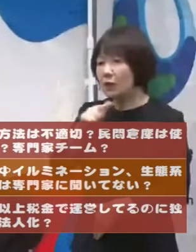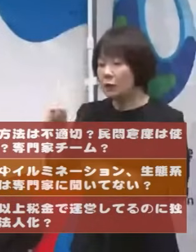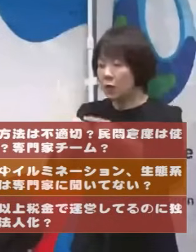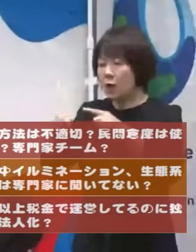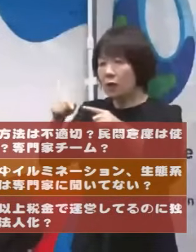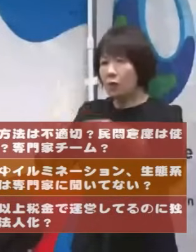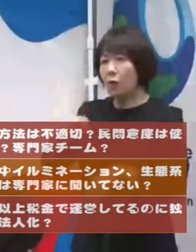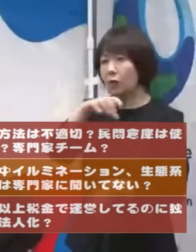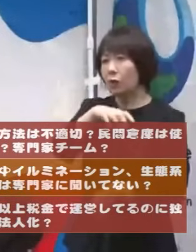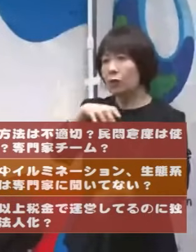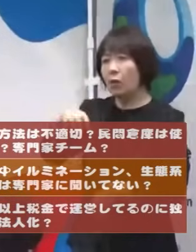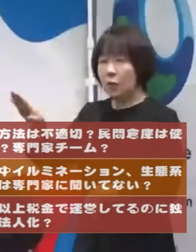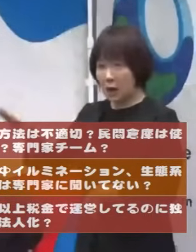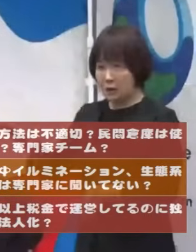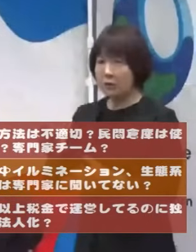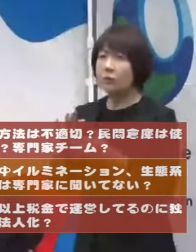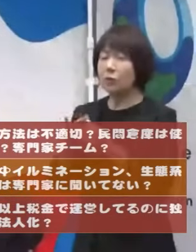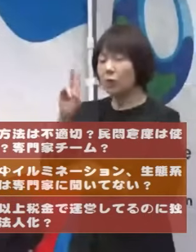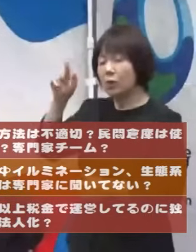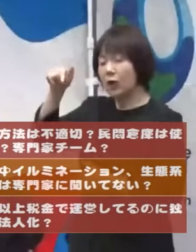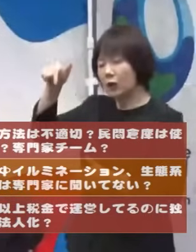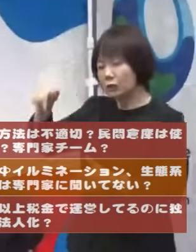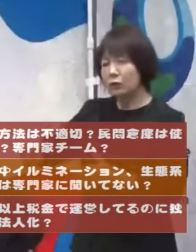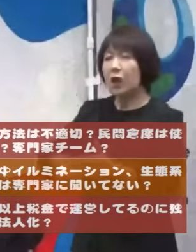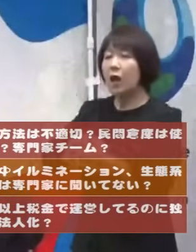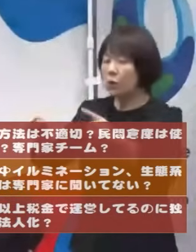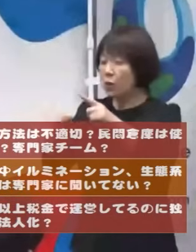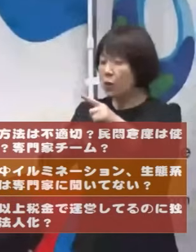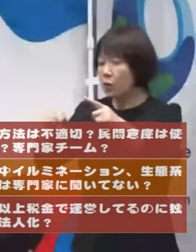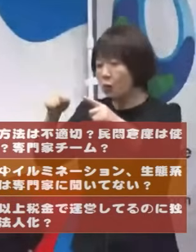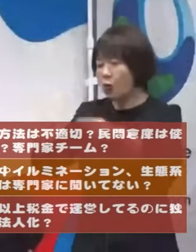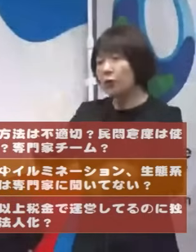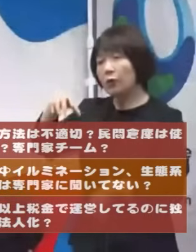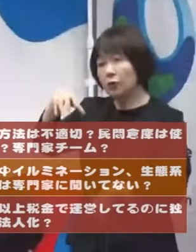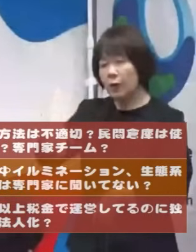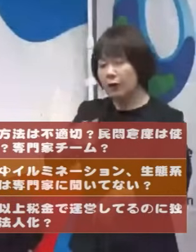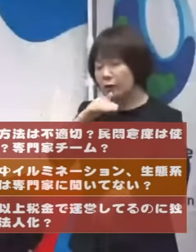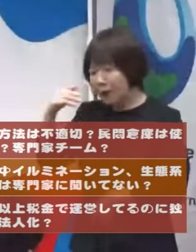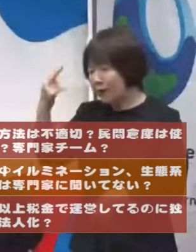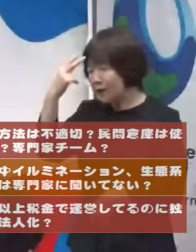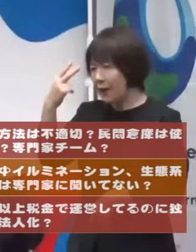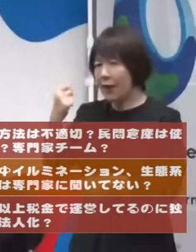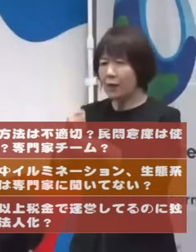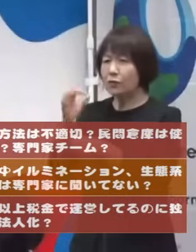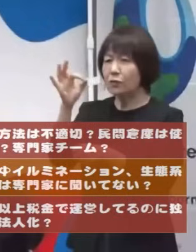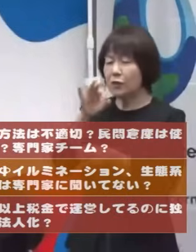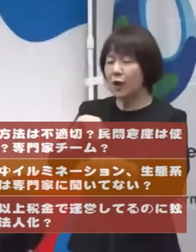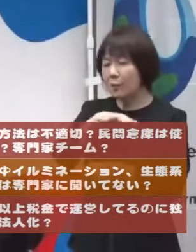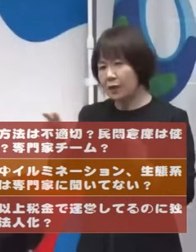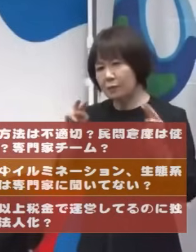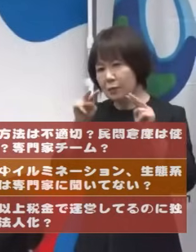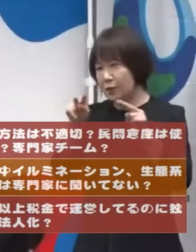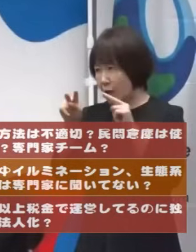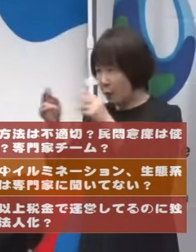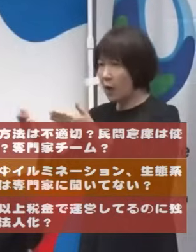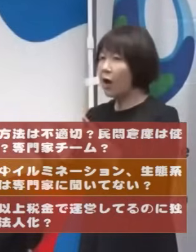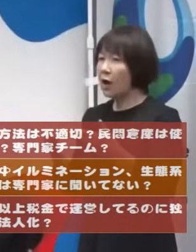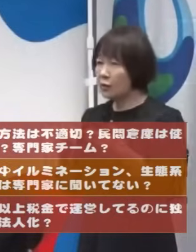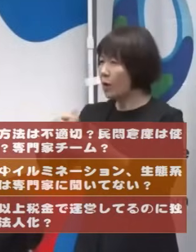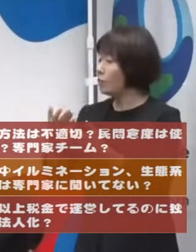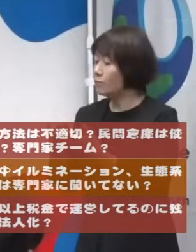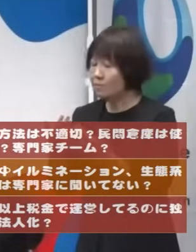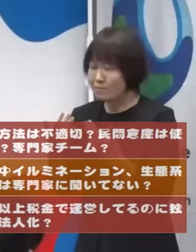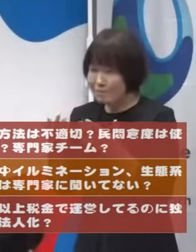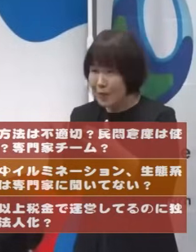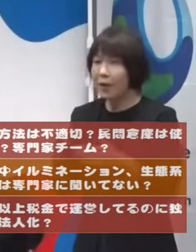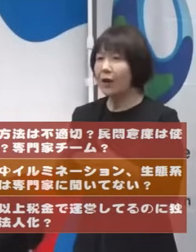の場所っていうのはあるので、大阪府内にいろんな公共の場所でこの素晴らしい芸術品が目に触れるようになれば、そこでお金を取らなくても